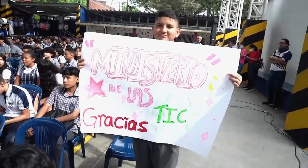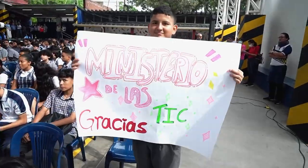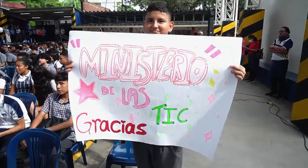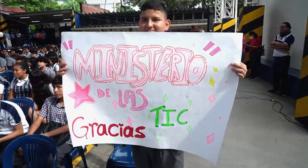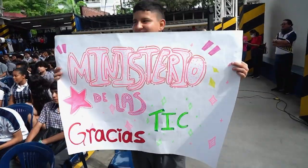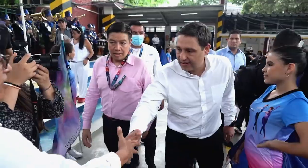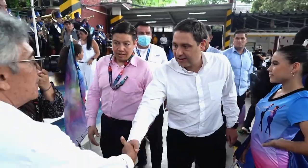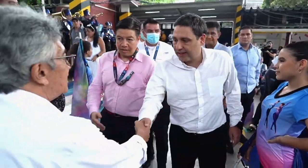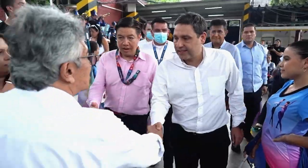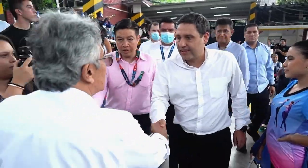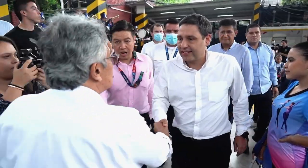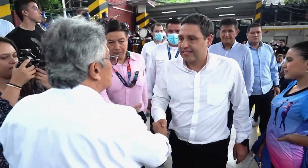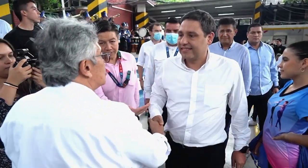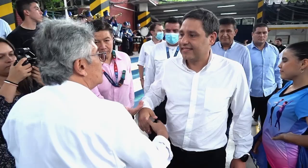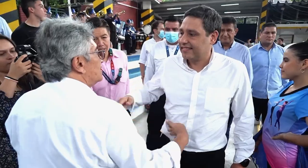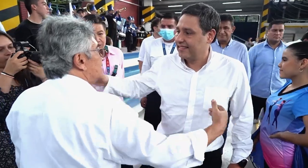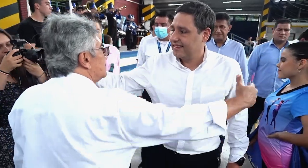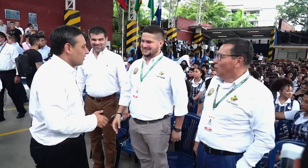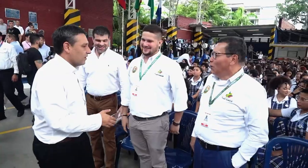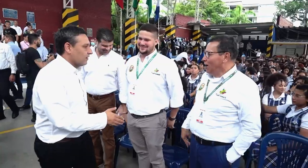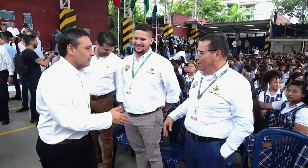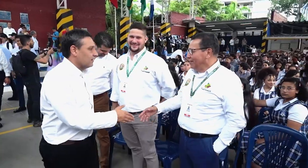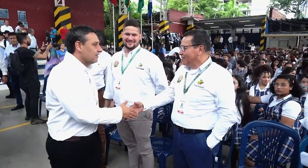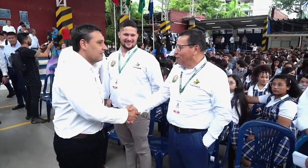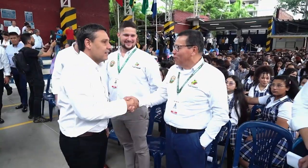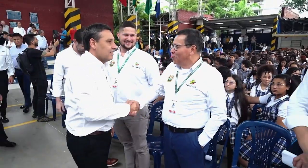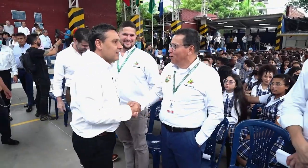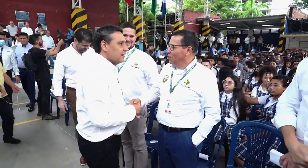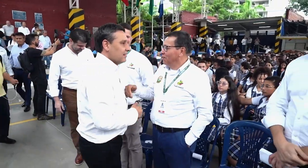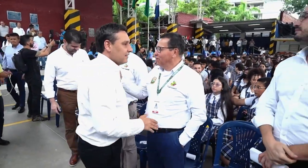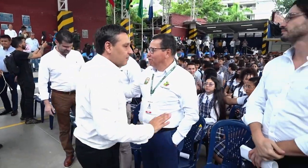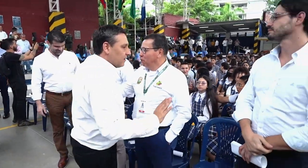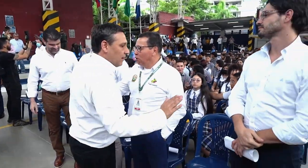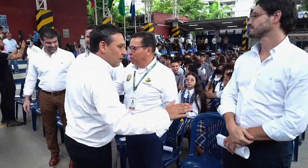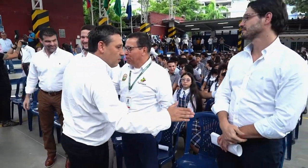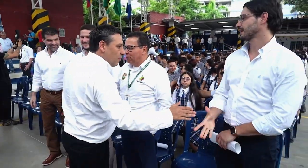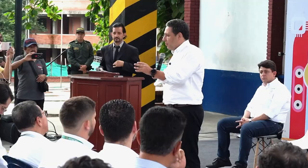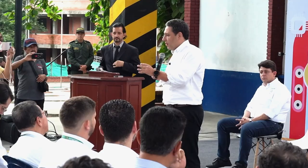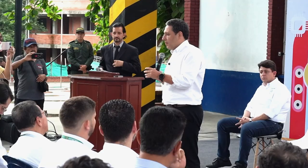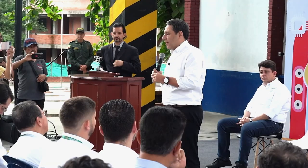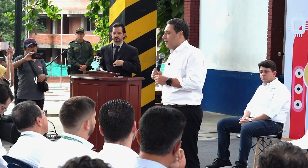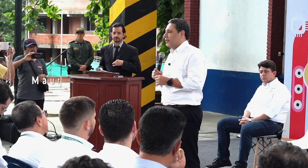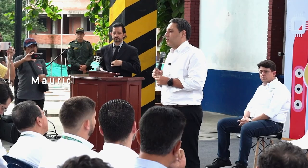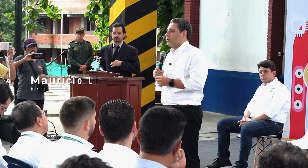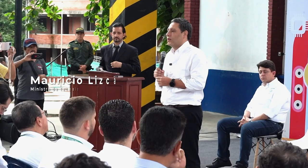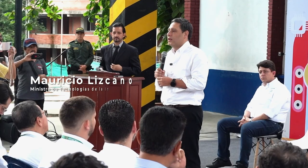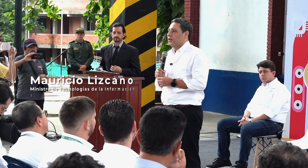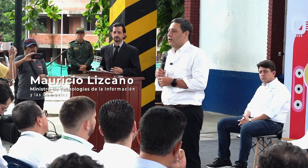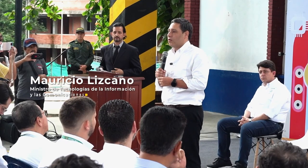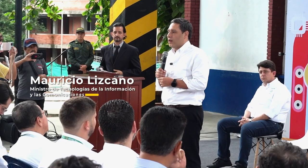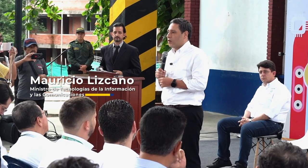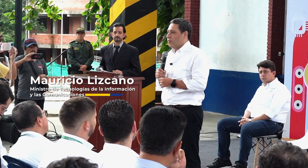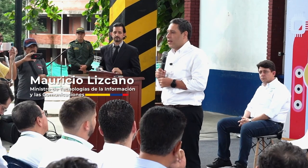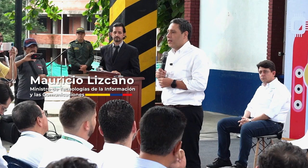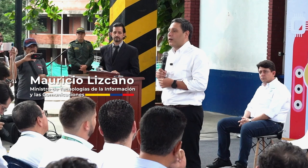Este es mi primer evento regional y es mi primer evento con la comunidad